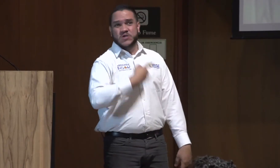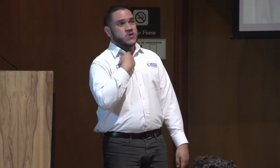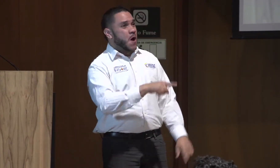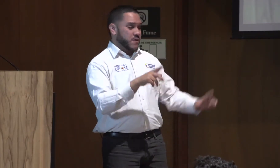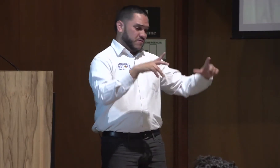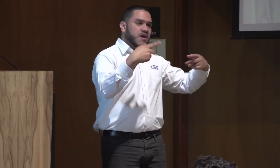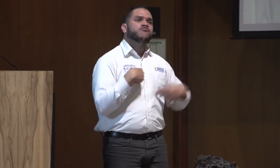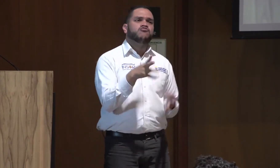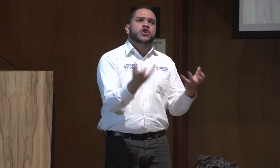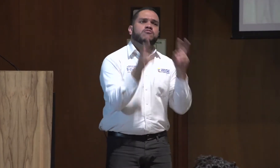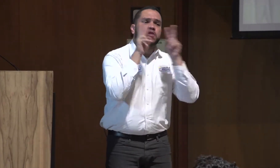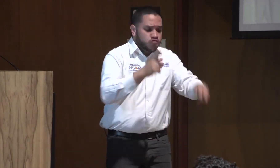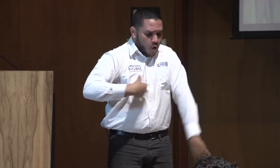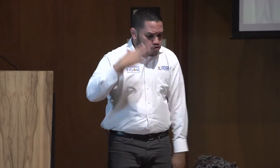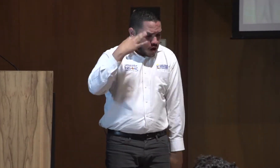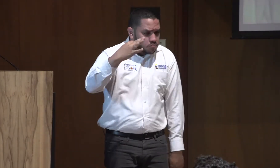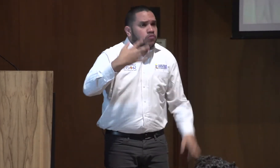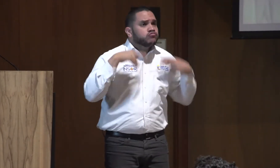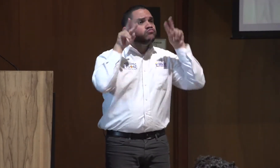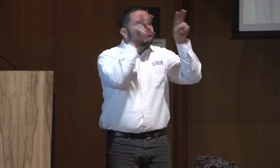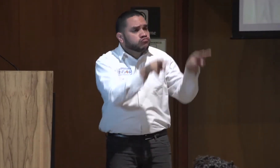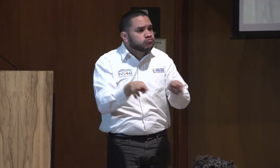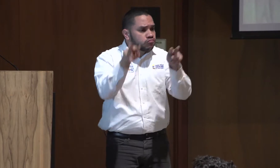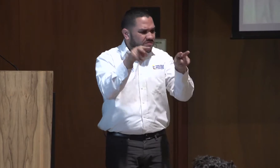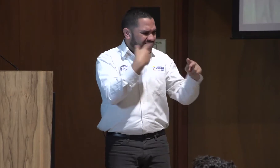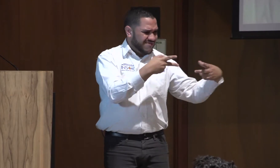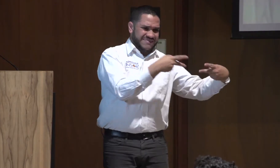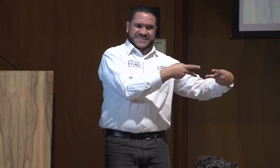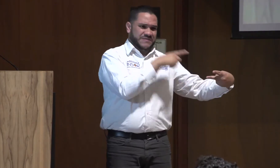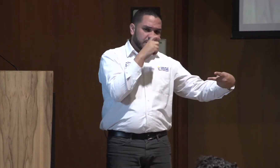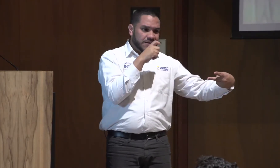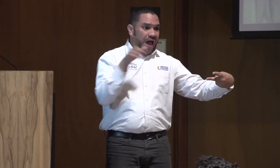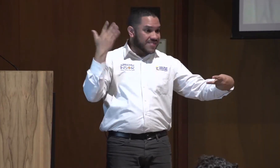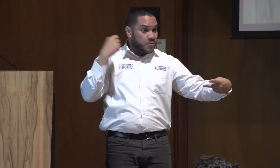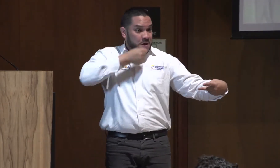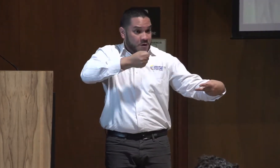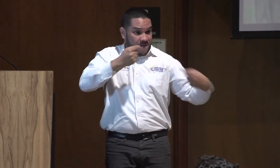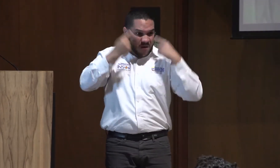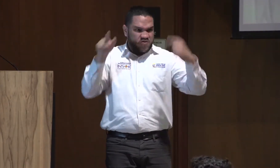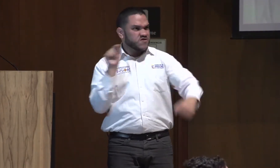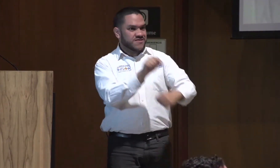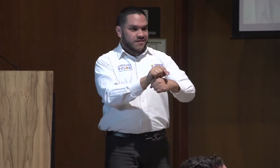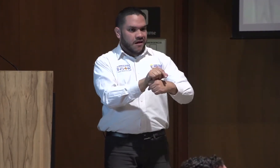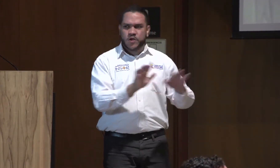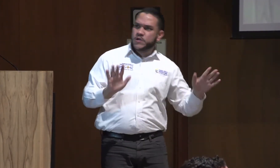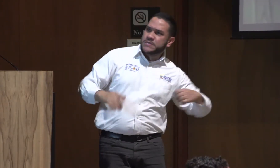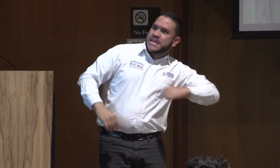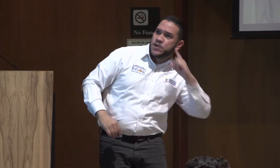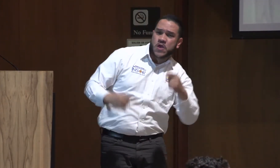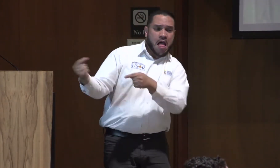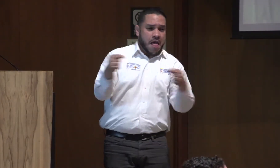ese pedacito. Alguien dijo, un periodista muy importante. Entonces, hay también que pensar que la televisión juega un factor